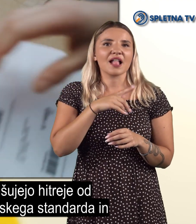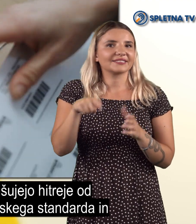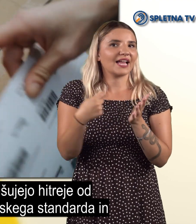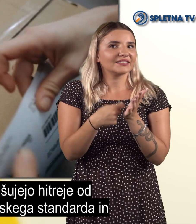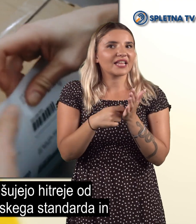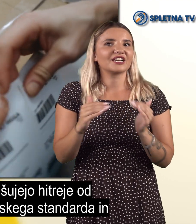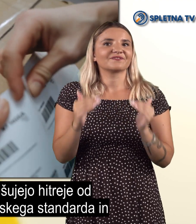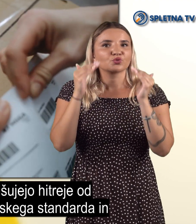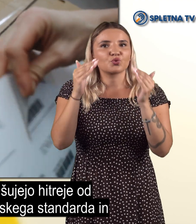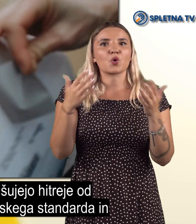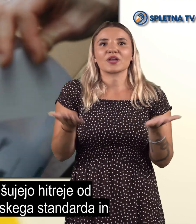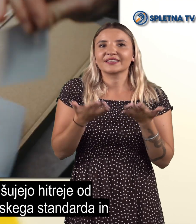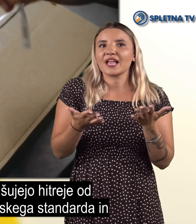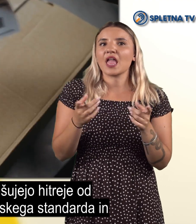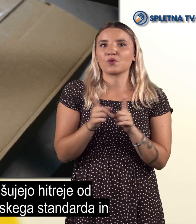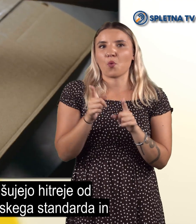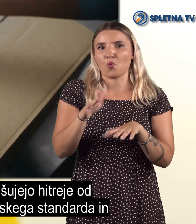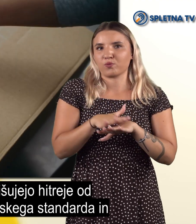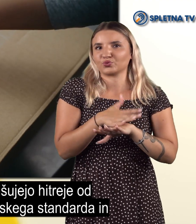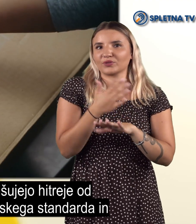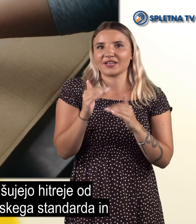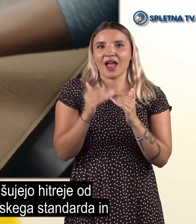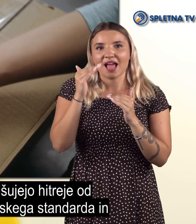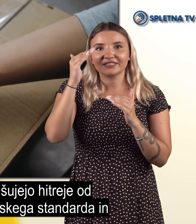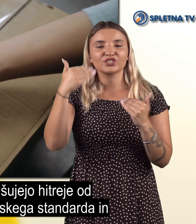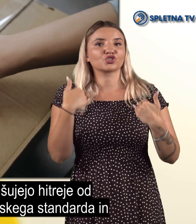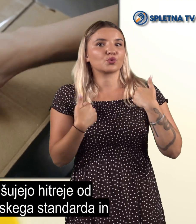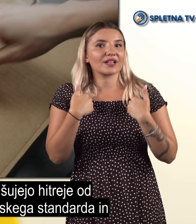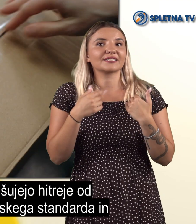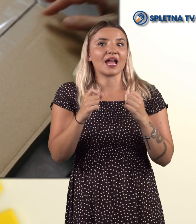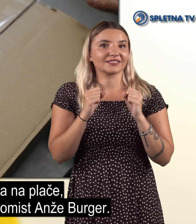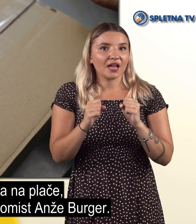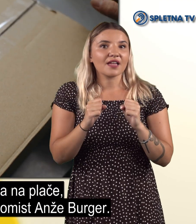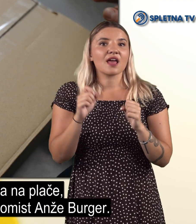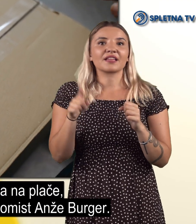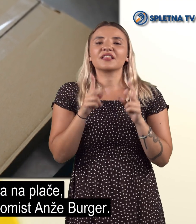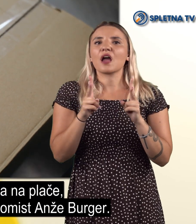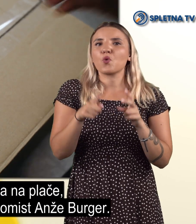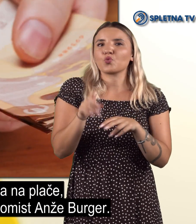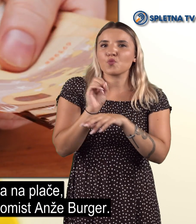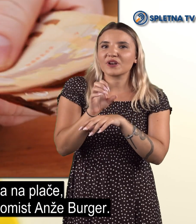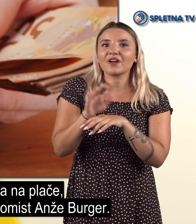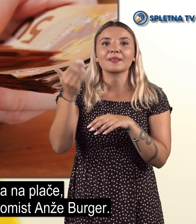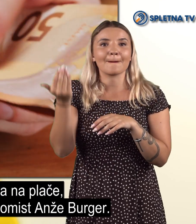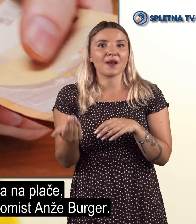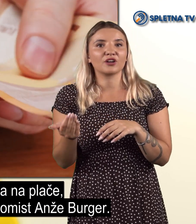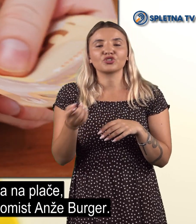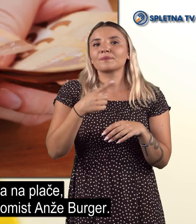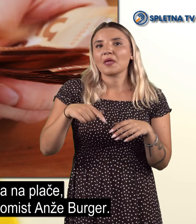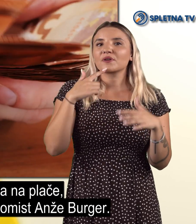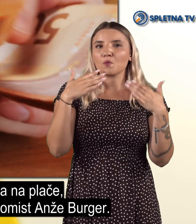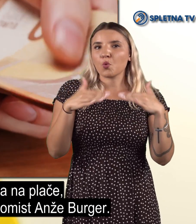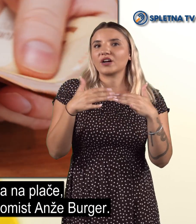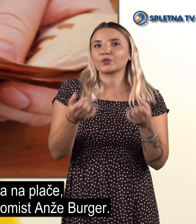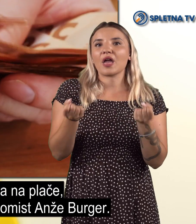Zakaj se cene zvišujejo hitreje od občutka rasti življenjskega standarda in kako to vpliva na plače, nam je